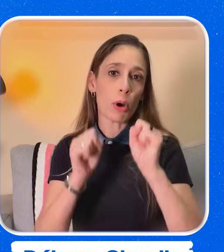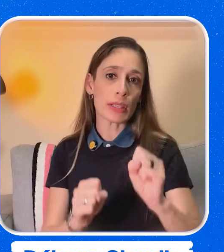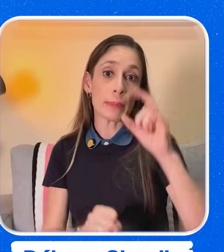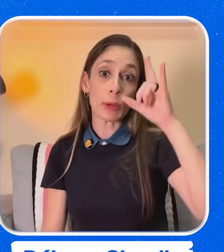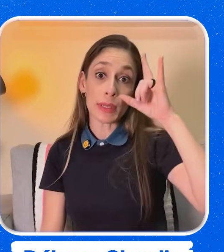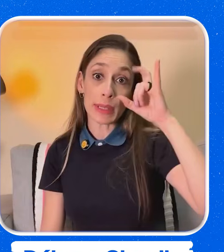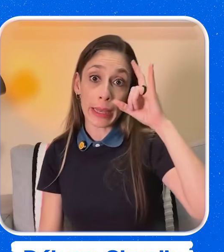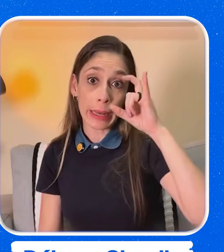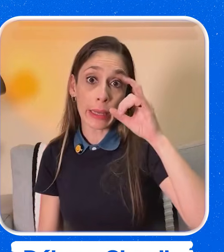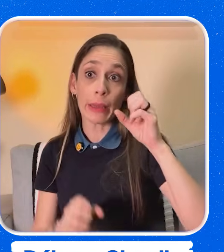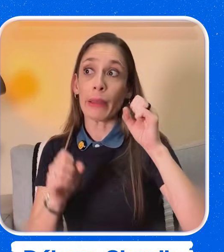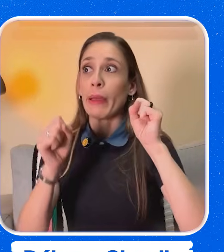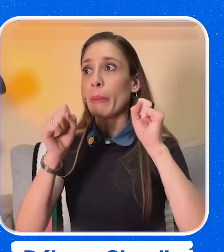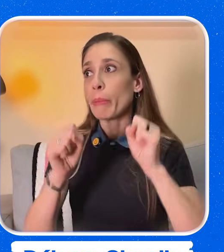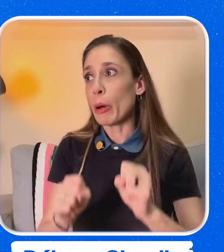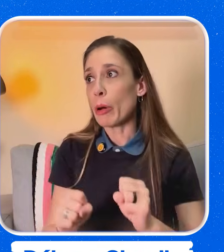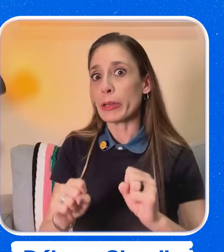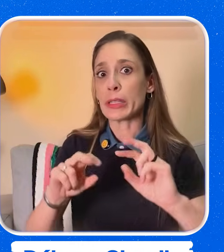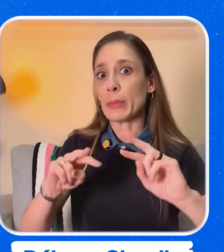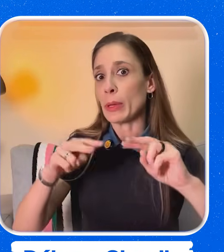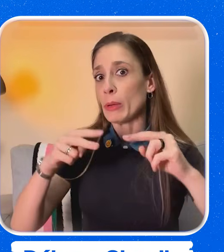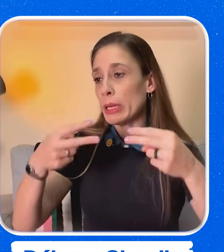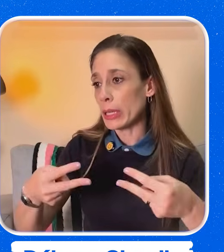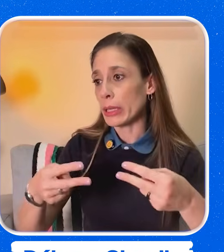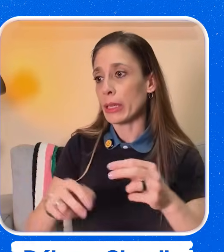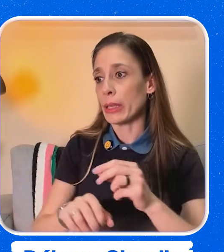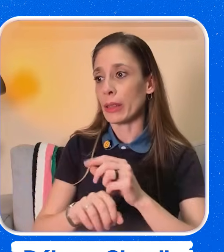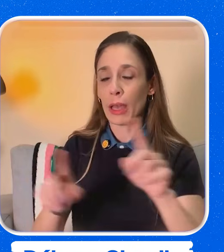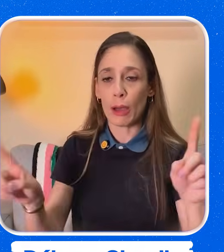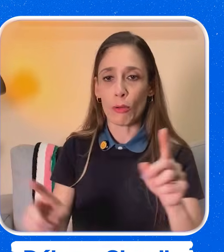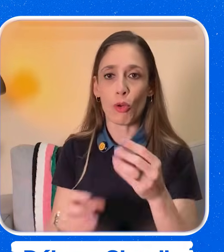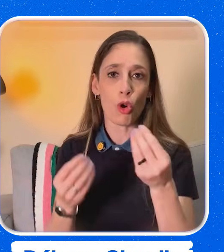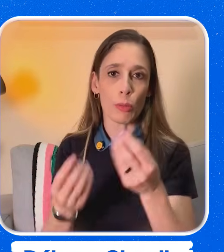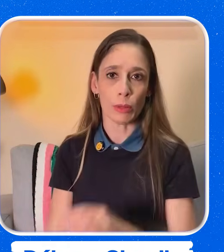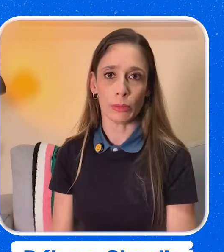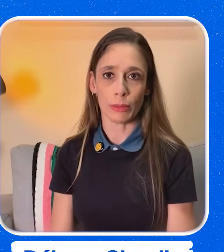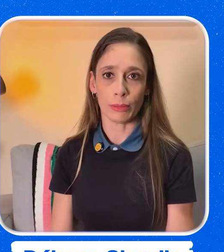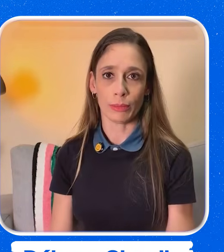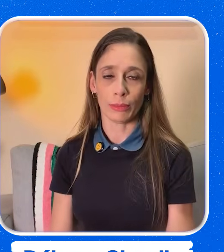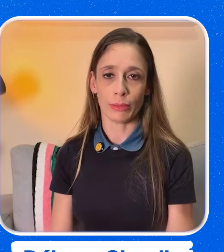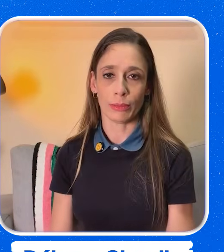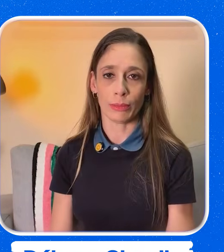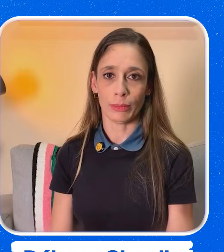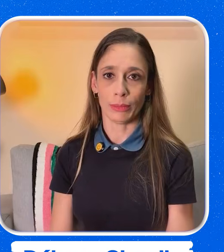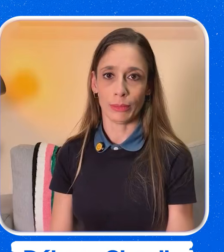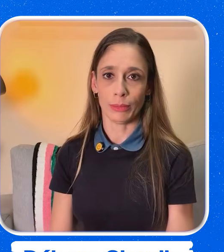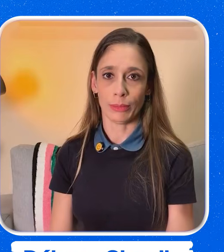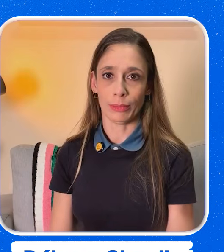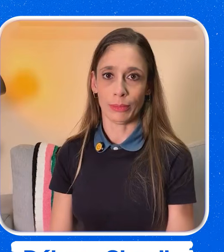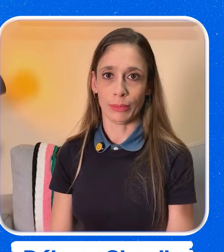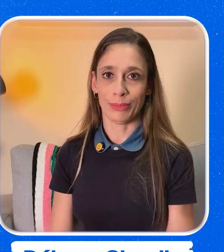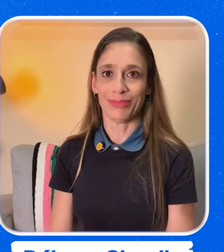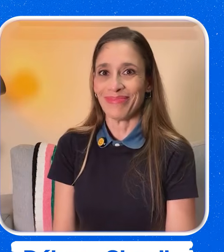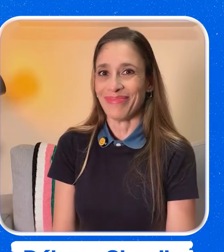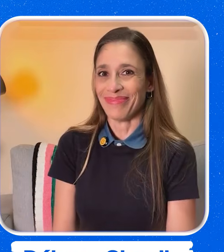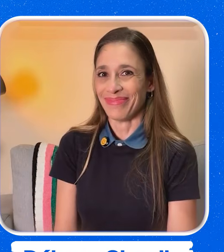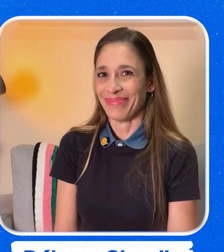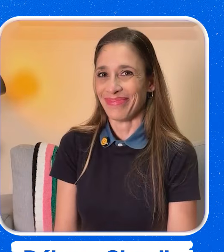com você? Pode ser pelo Instagram, pode ser pelo link, não, como? Inclusive,